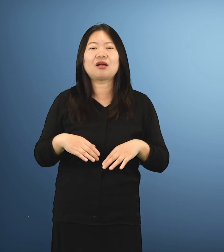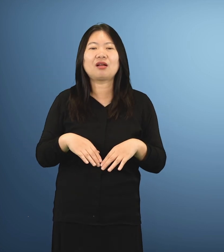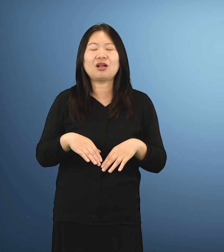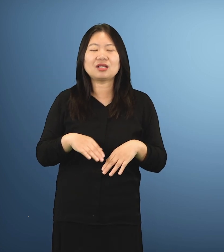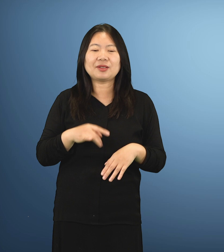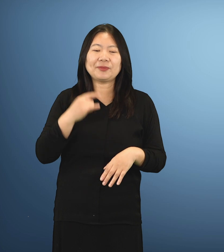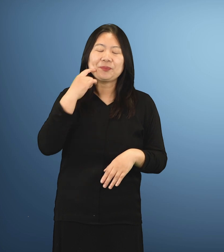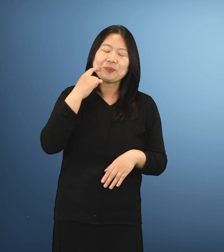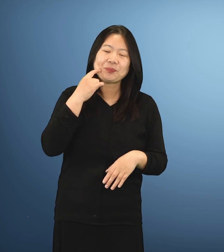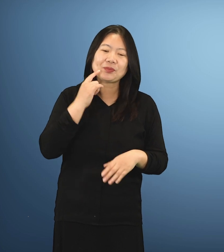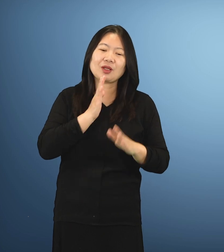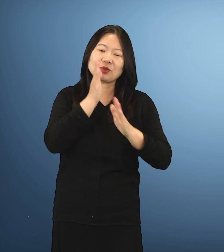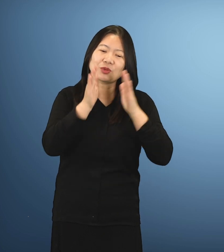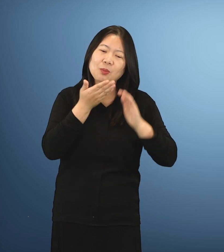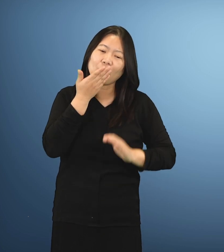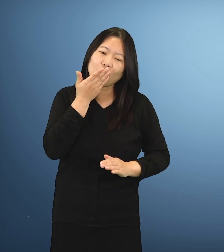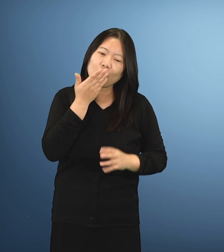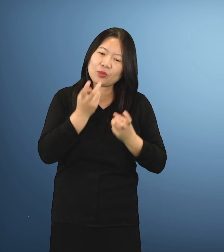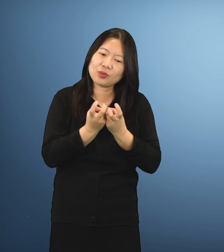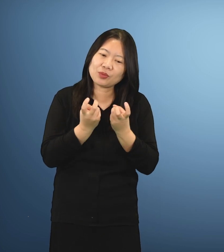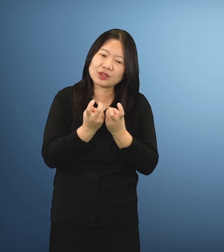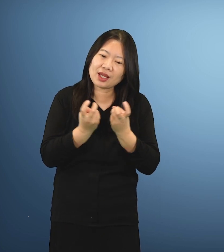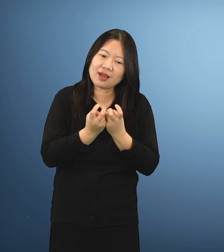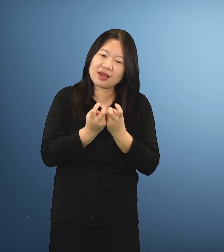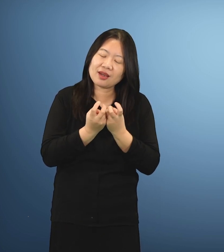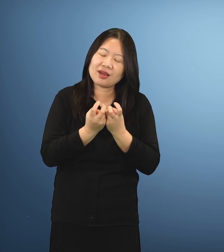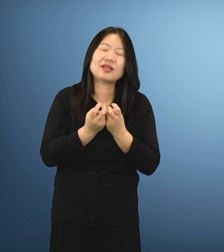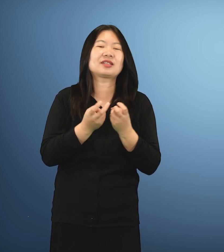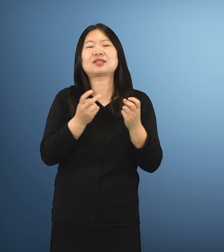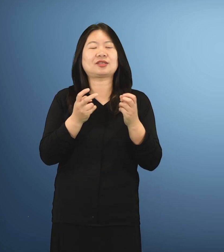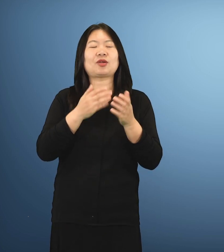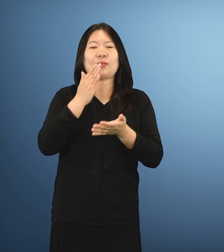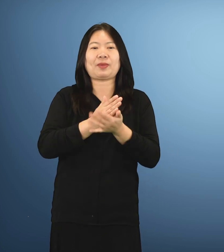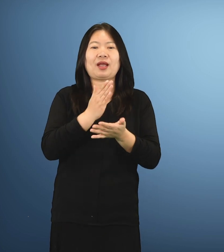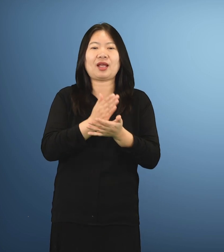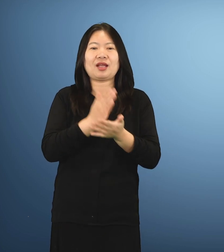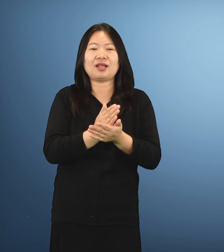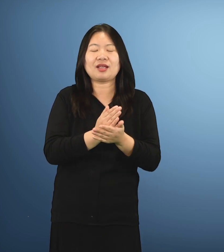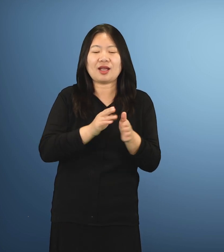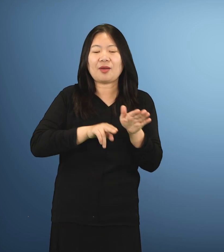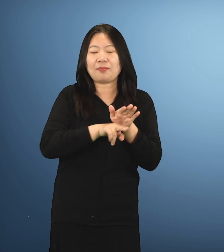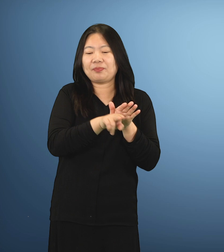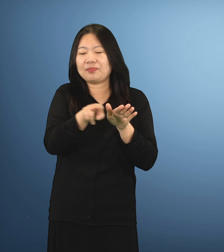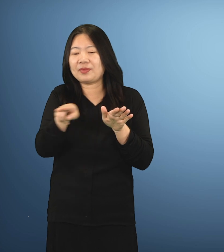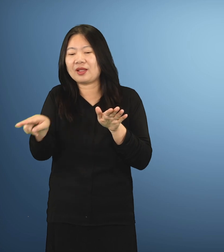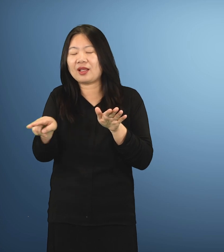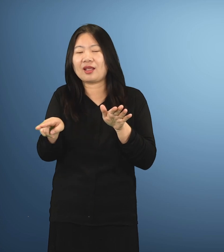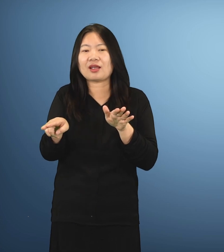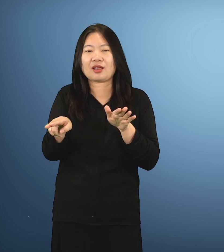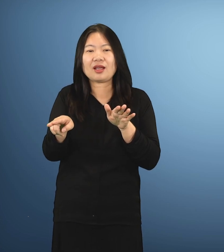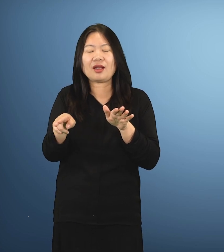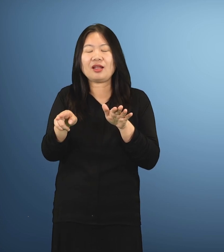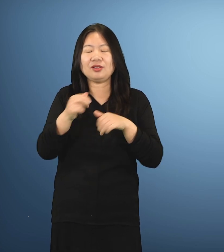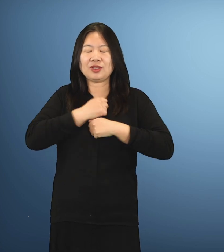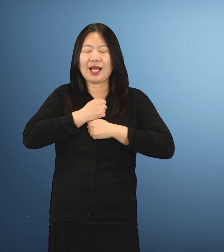독초를 먹지는 않는지, 그런 길을 피해서. 이게 목자의 책임이란 말이에요.